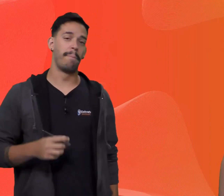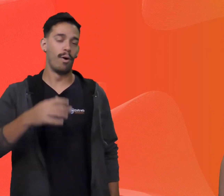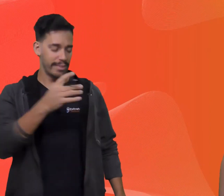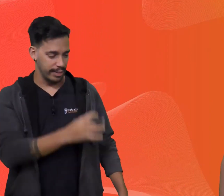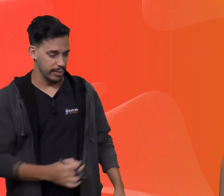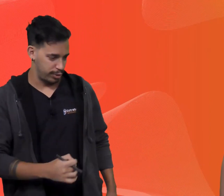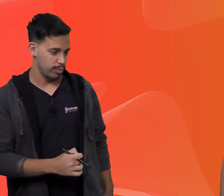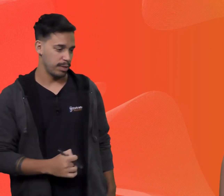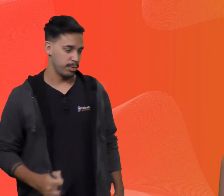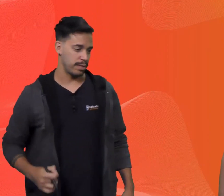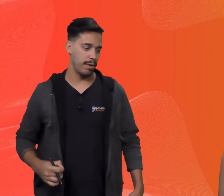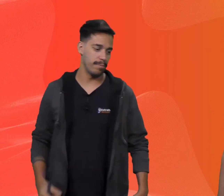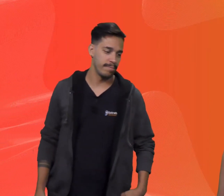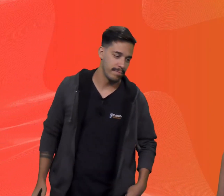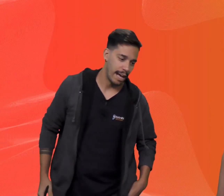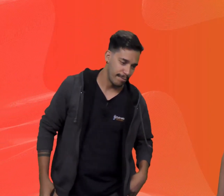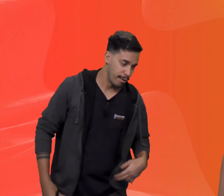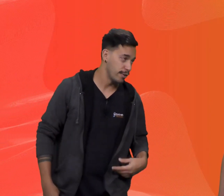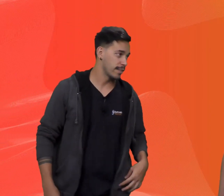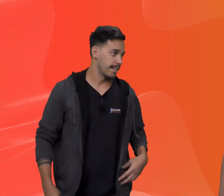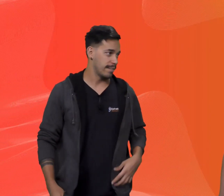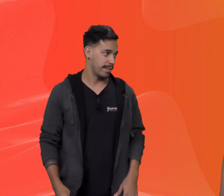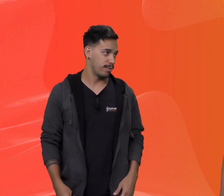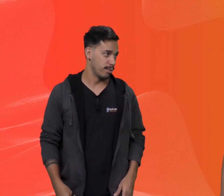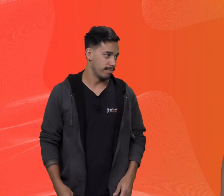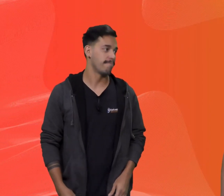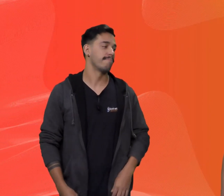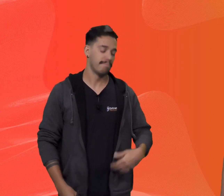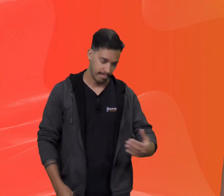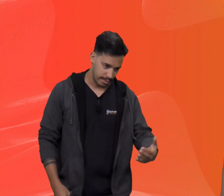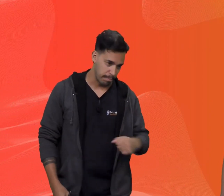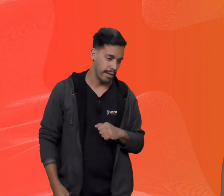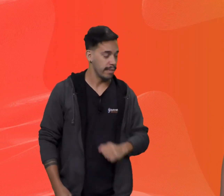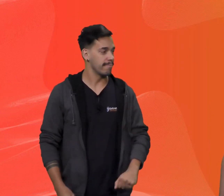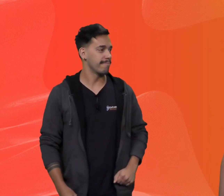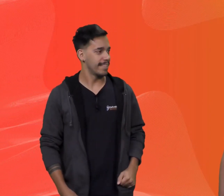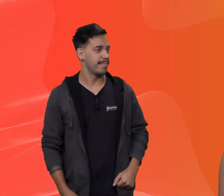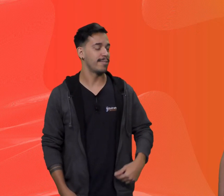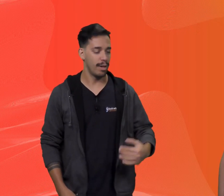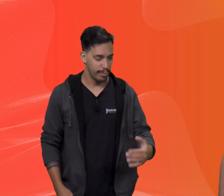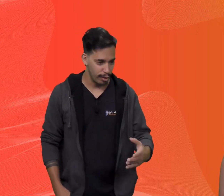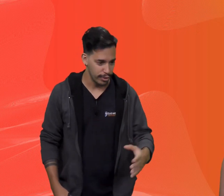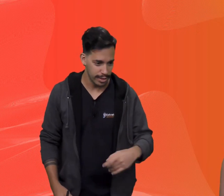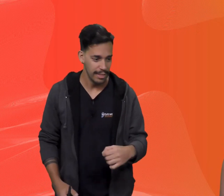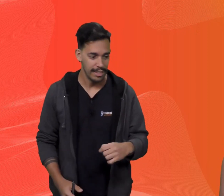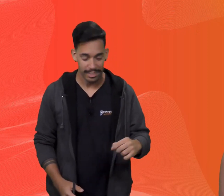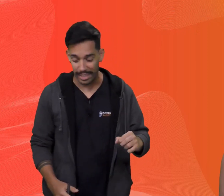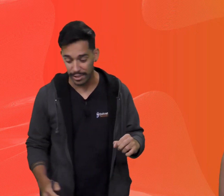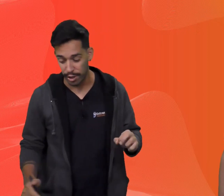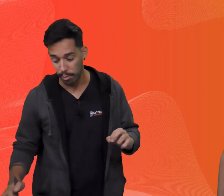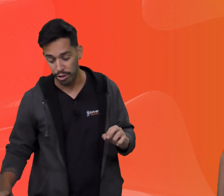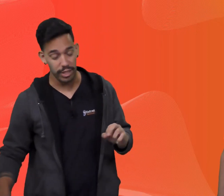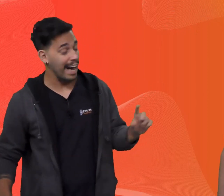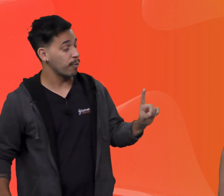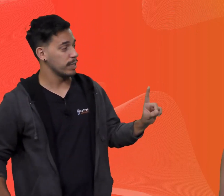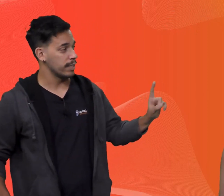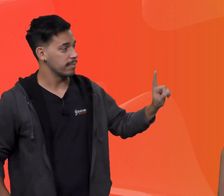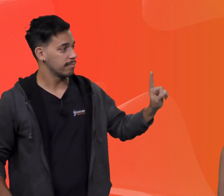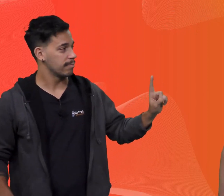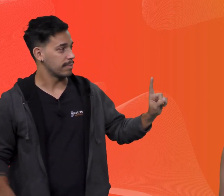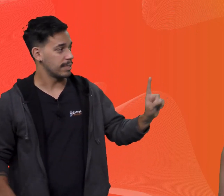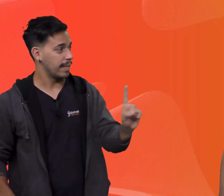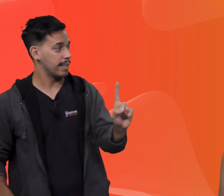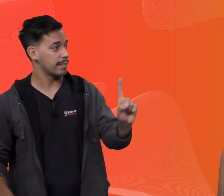de importante contribuição? A vodka que ele inventou? Também. Inventou a vodka, que ele chamou de